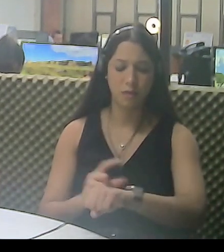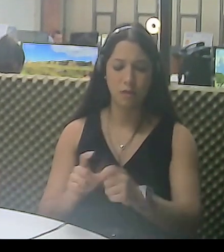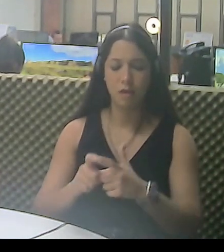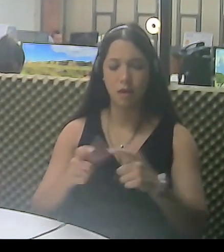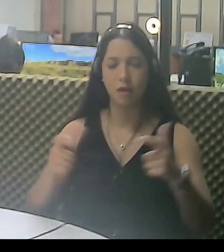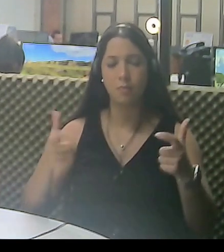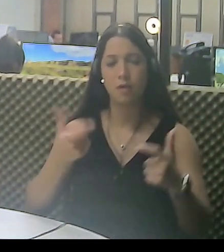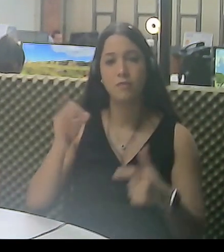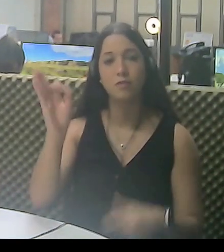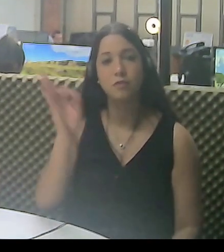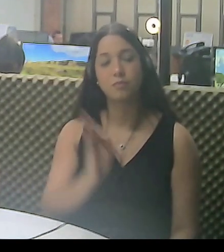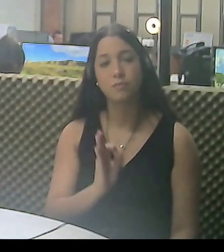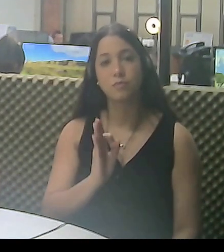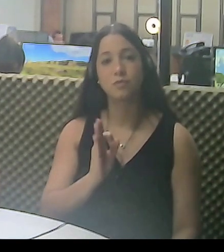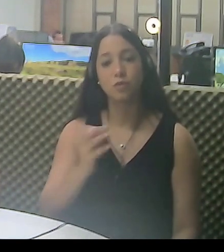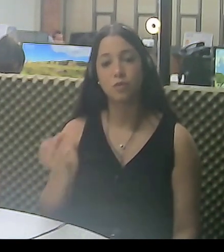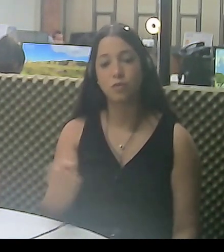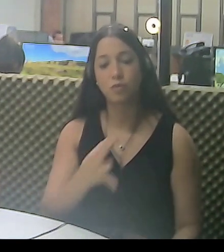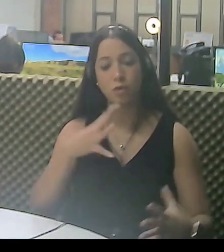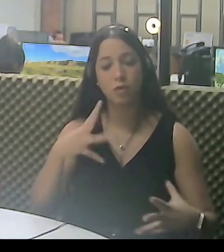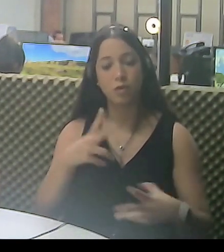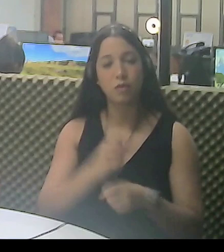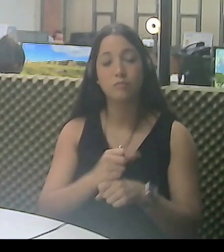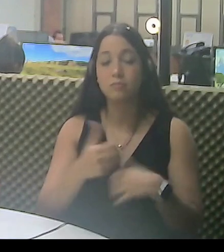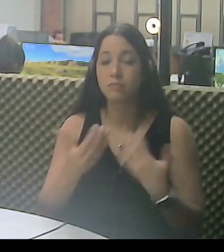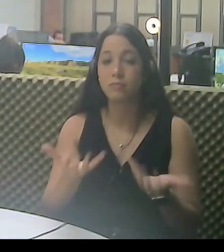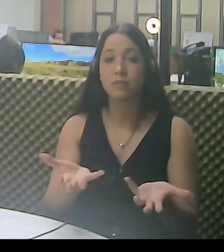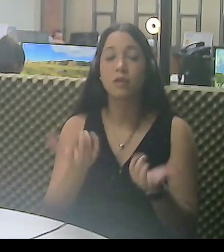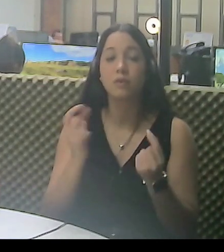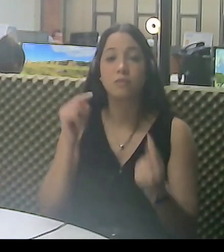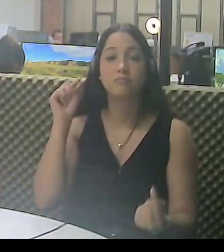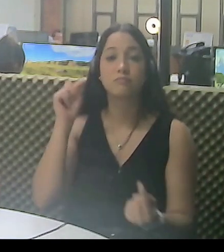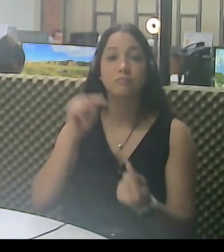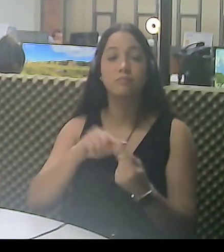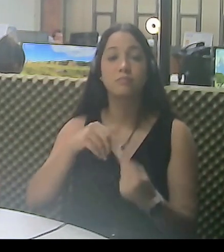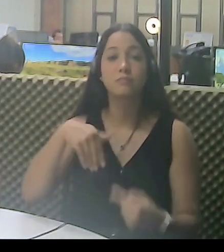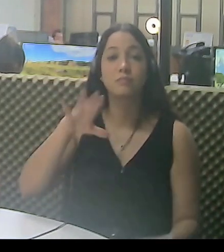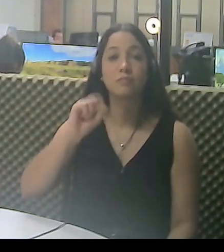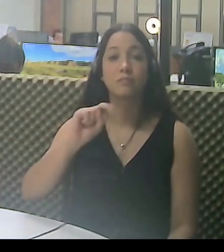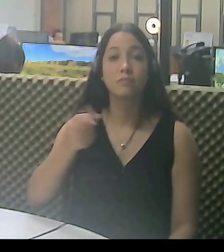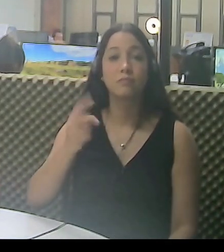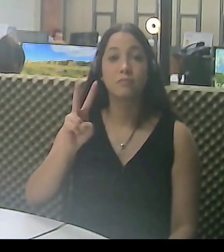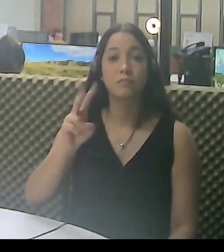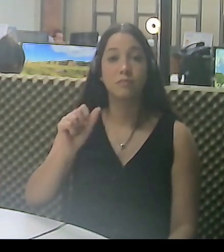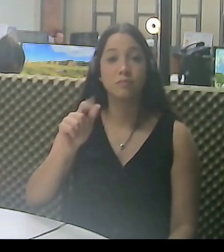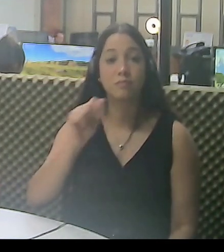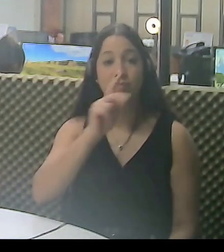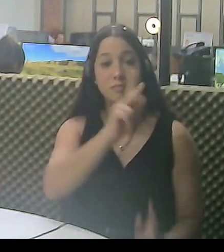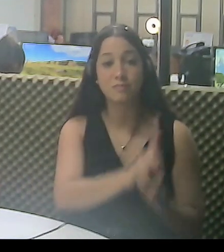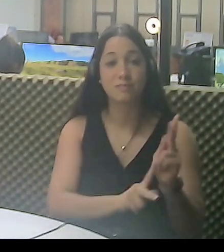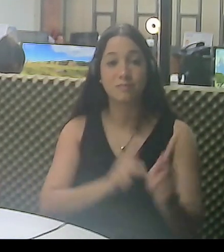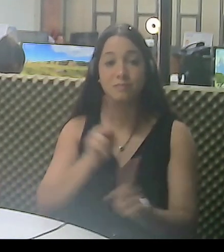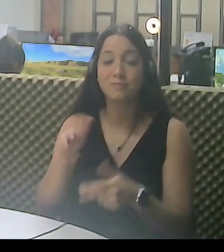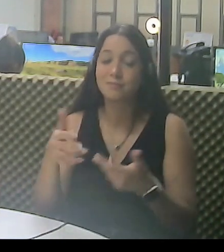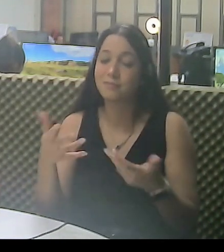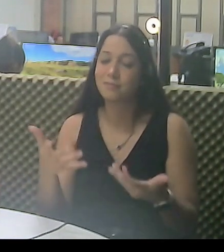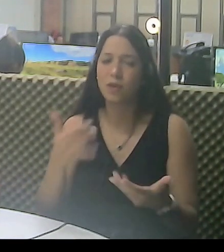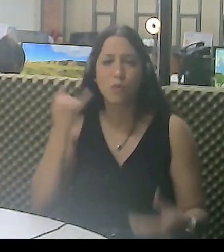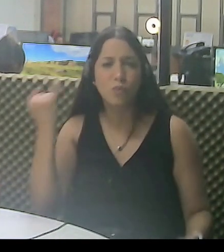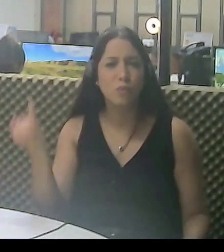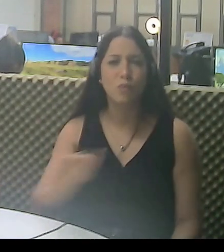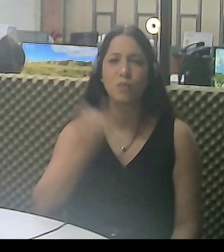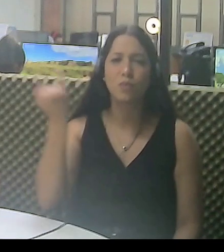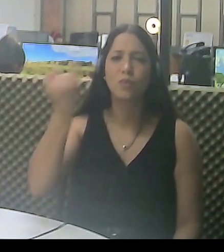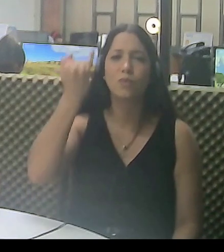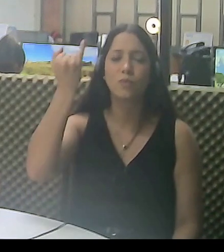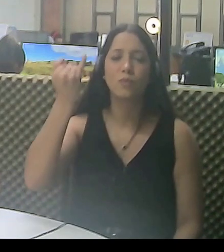de 20% nesse quantitativo, né? Então, nós queremos chegar a mais de 8 mil vagas para a população. Então, é importante